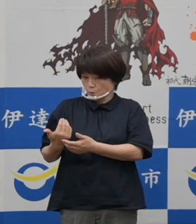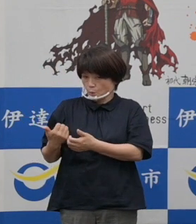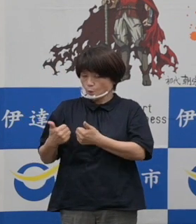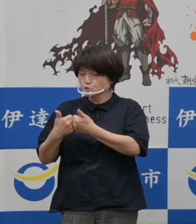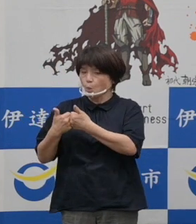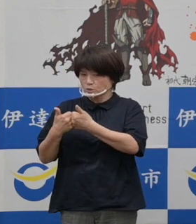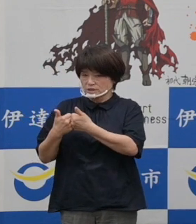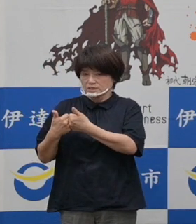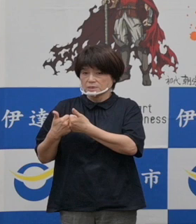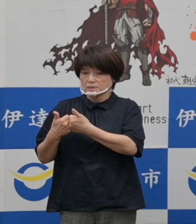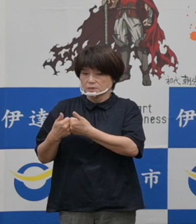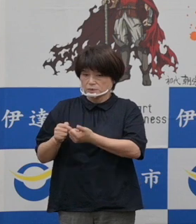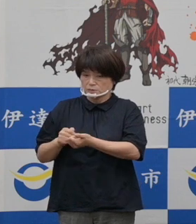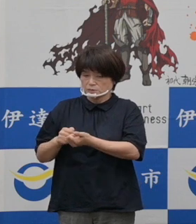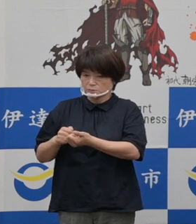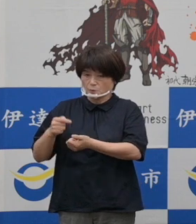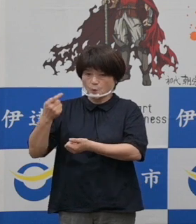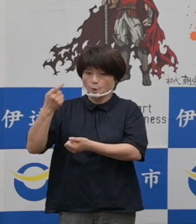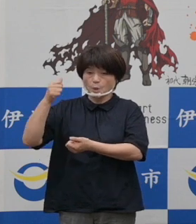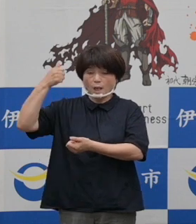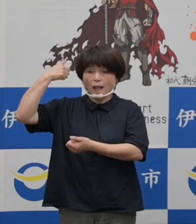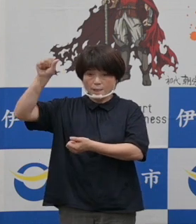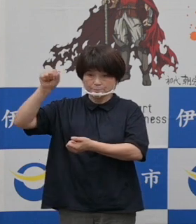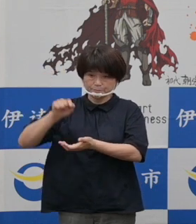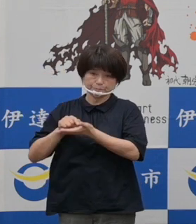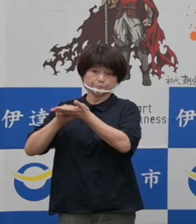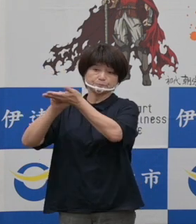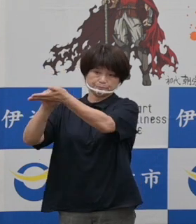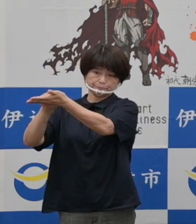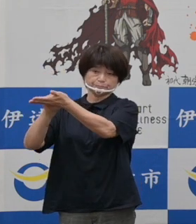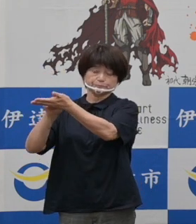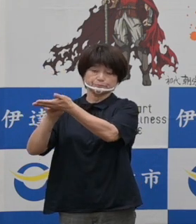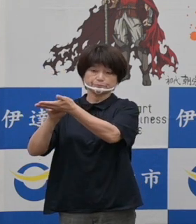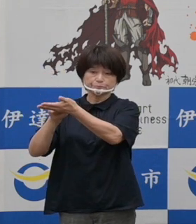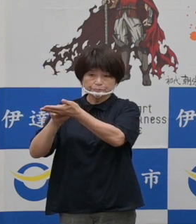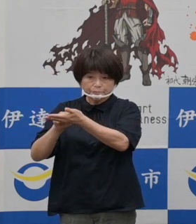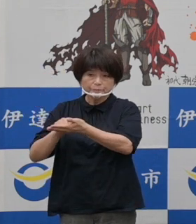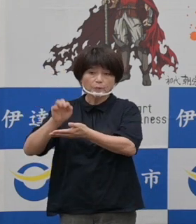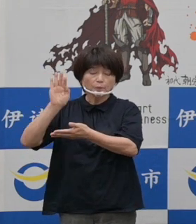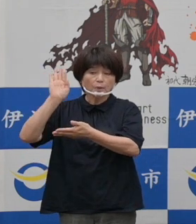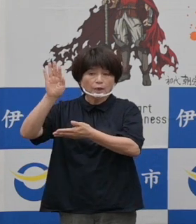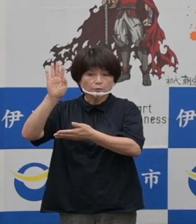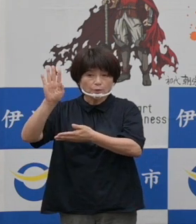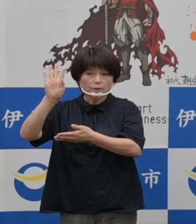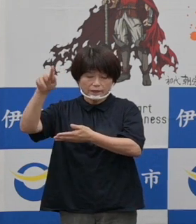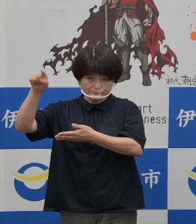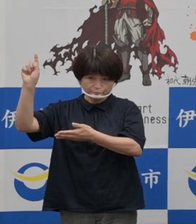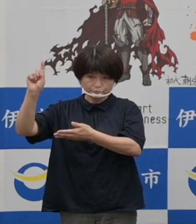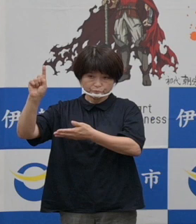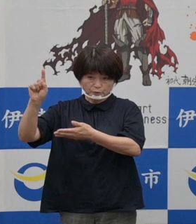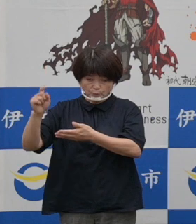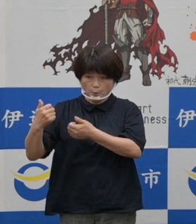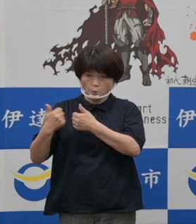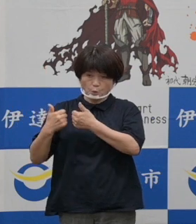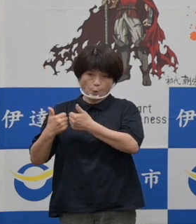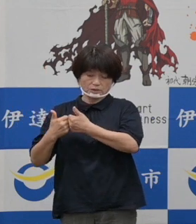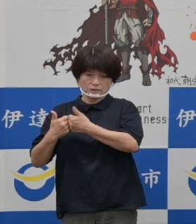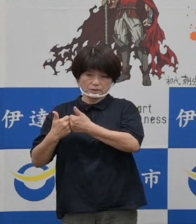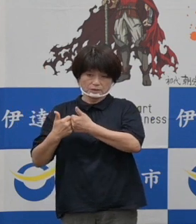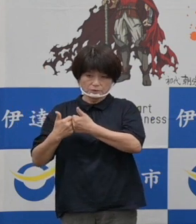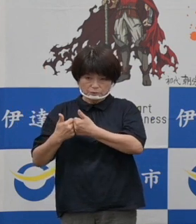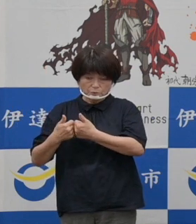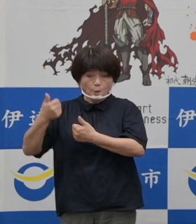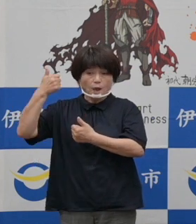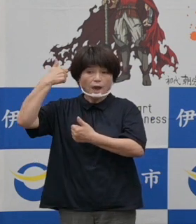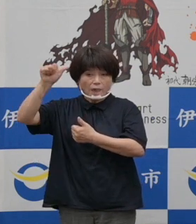申請草案を出したところでございます。今度県の方でですね、下協議のその草案に対